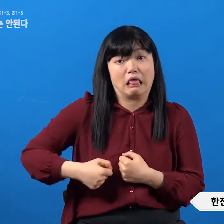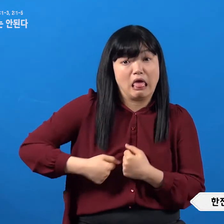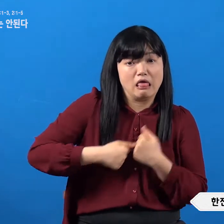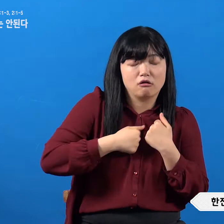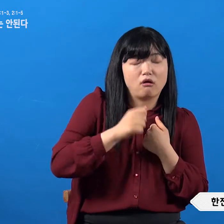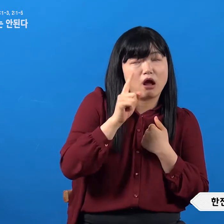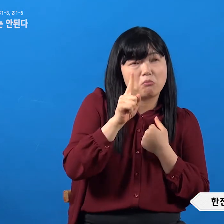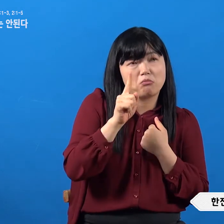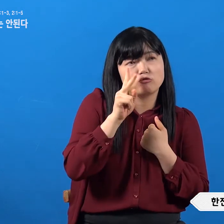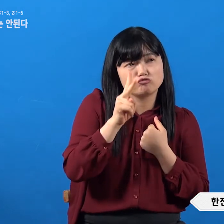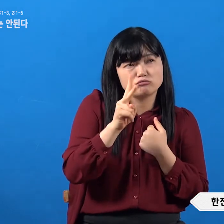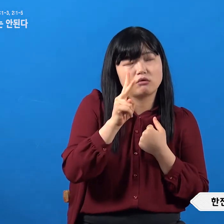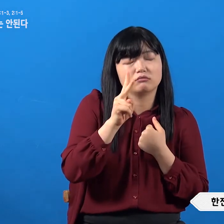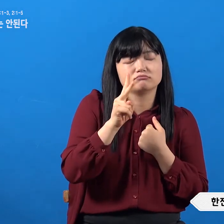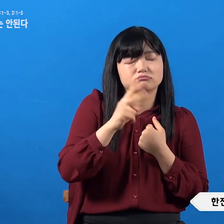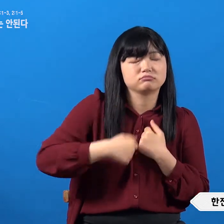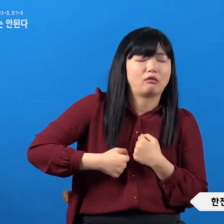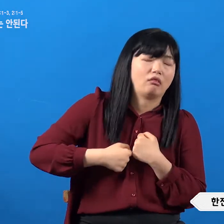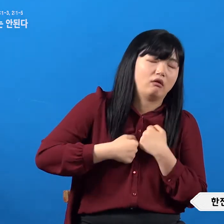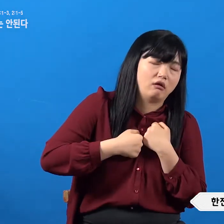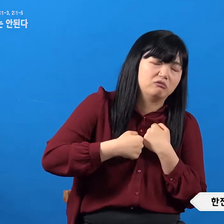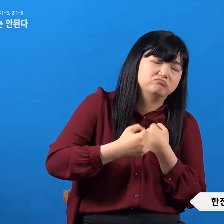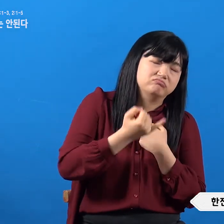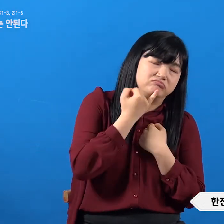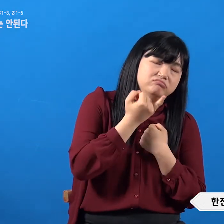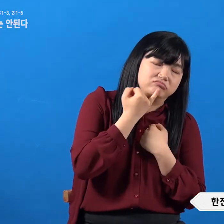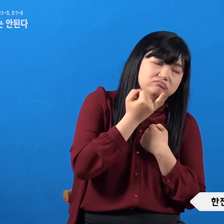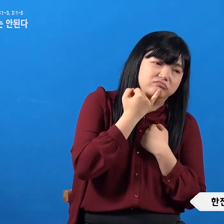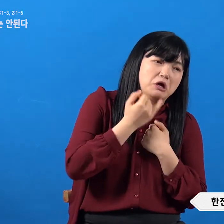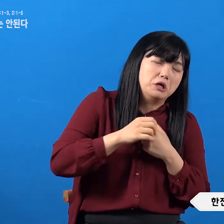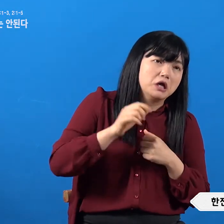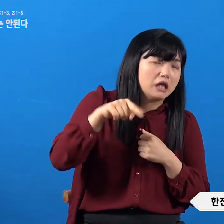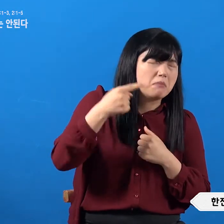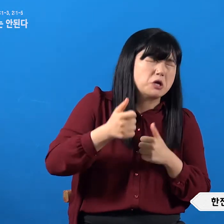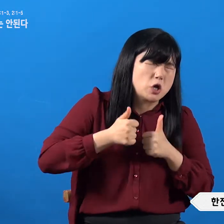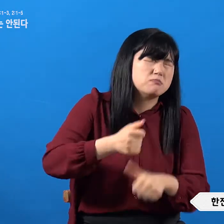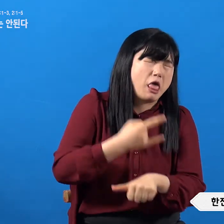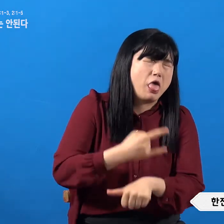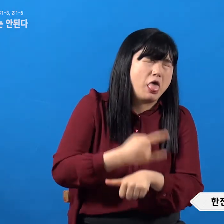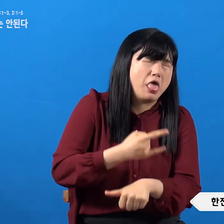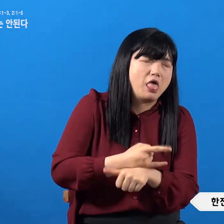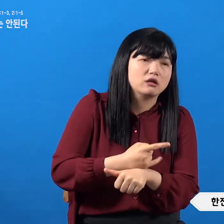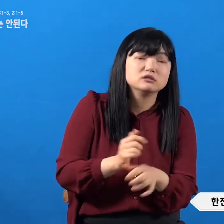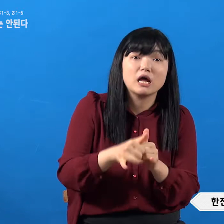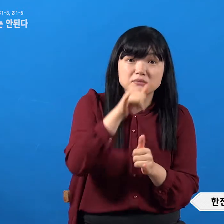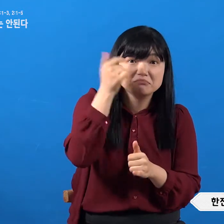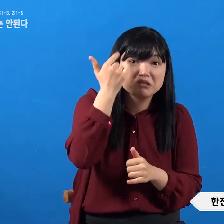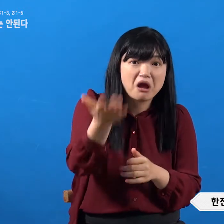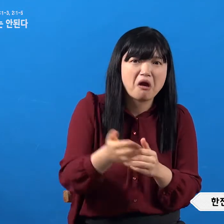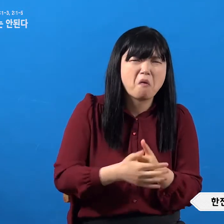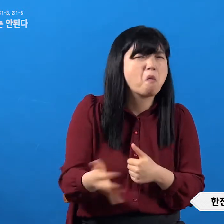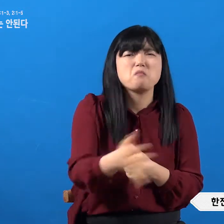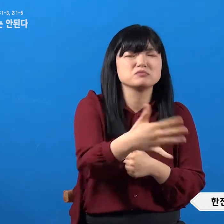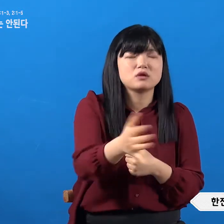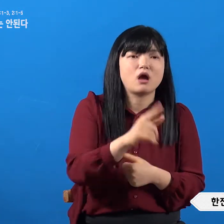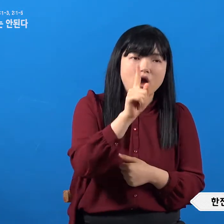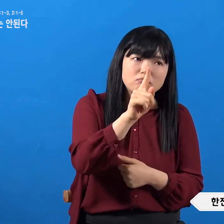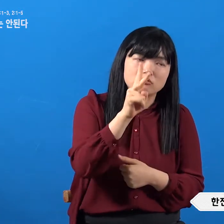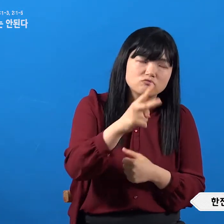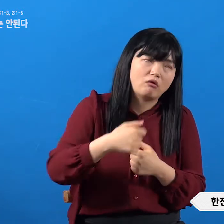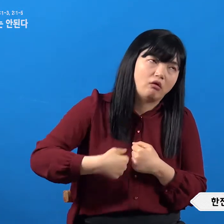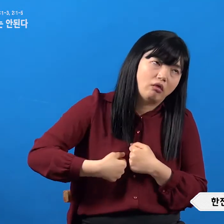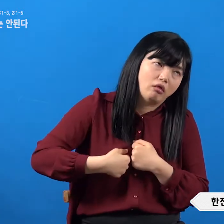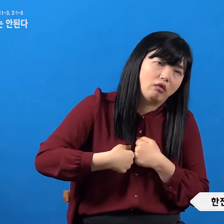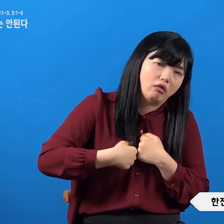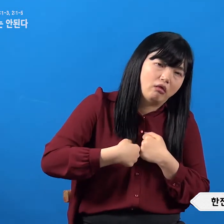게으른 것도 한 번, 두 번 게을러 보더니 이게 별거 아니구나, 이제 열심을 좀 내야 되겠다, 그런 사람 있습니까? 한 번,